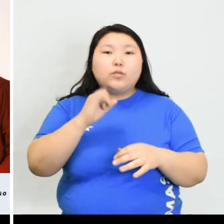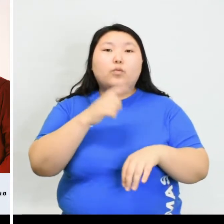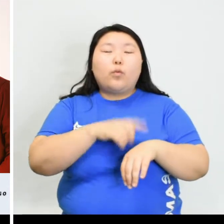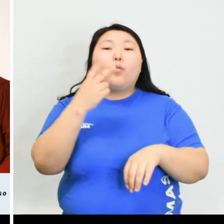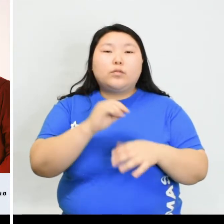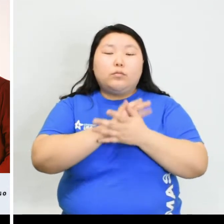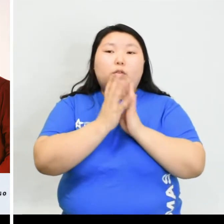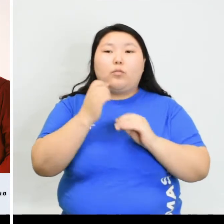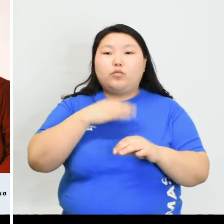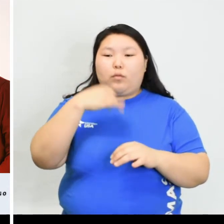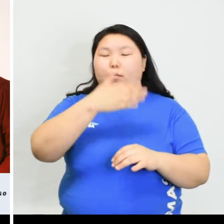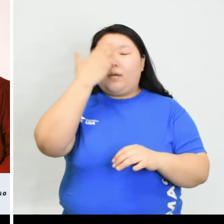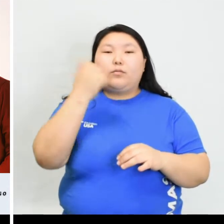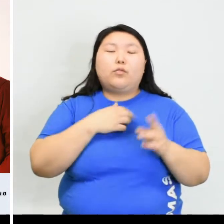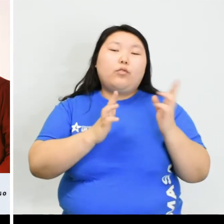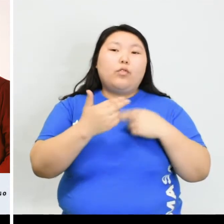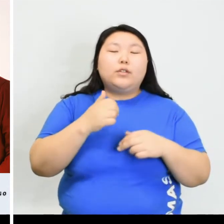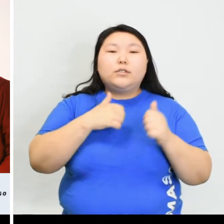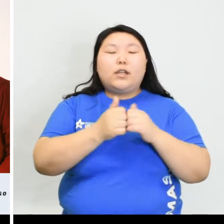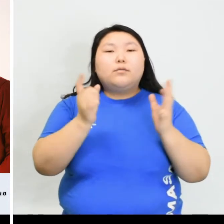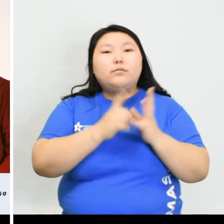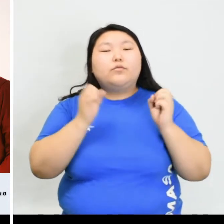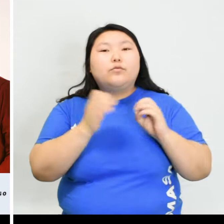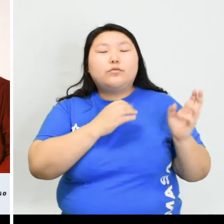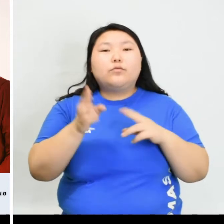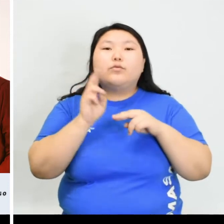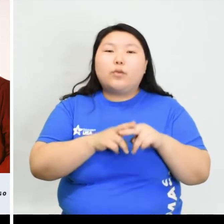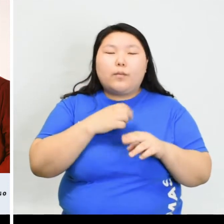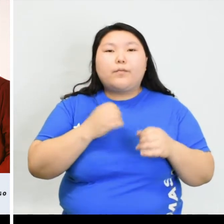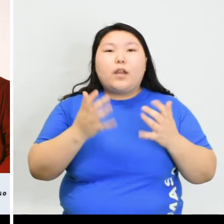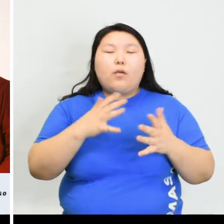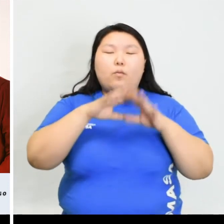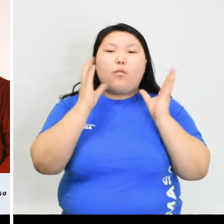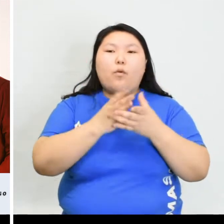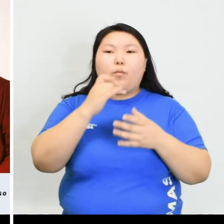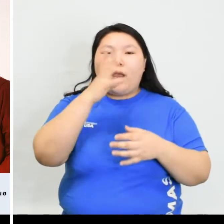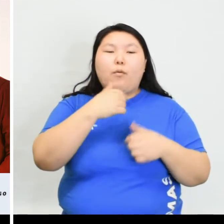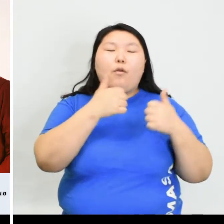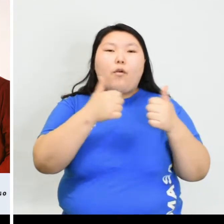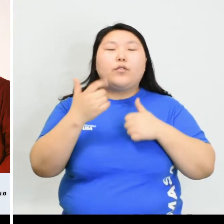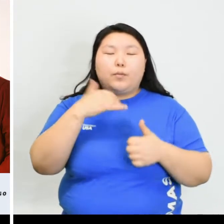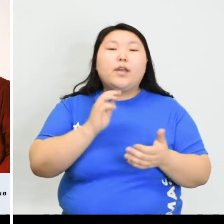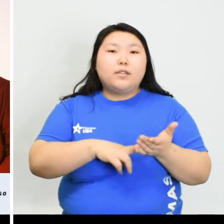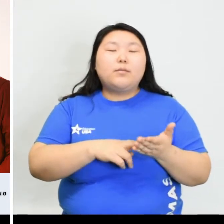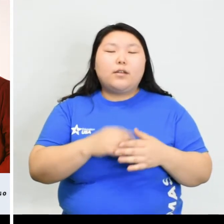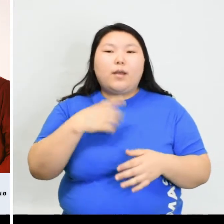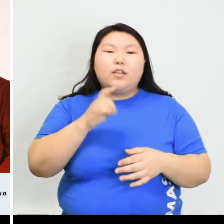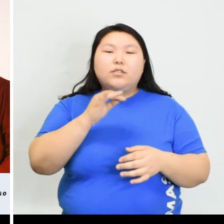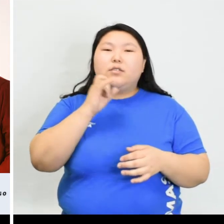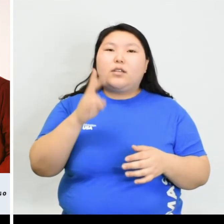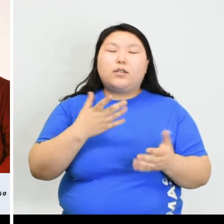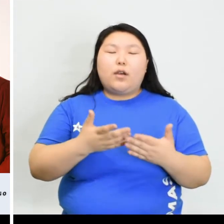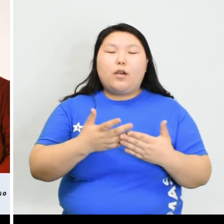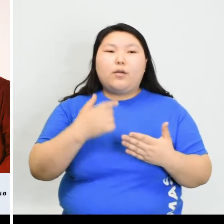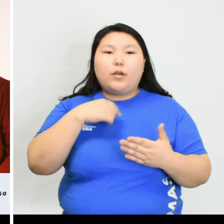баг. Тэр мөн шууд мартал тэгэл өрөнд найз нарт осуул юм зүйл яриад явахгүй чинь. Бүх юм гоё харагдчихсан юм биш. Тэгээд хичнээн